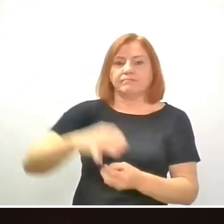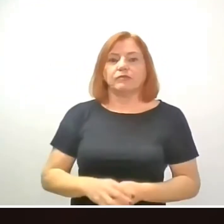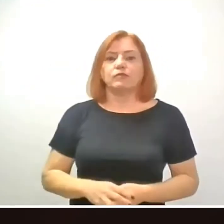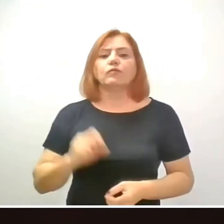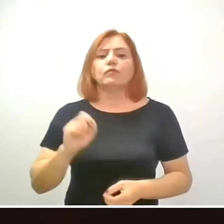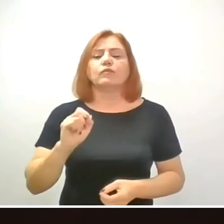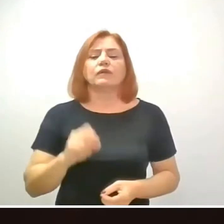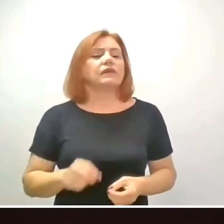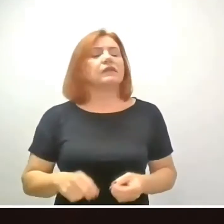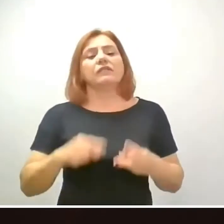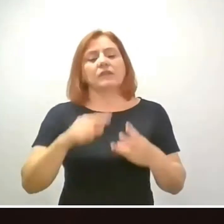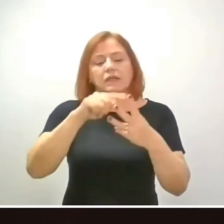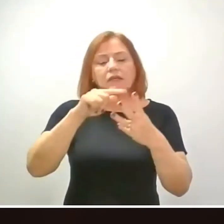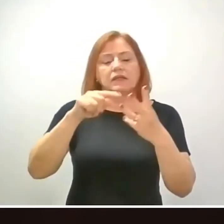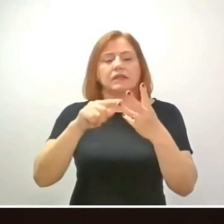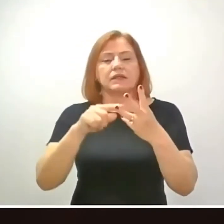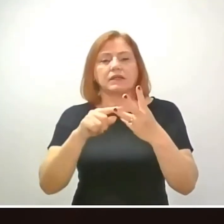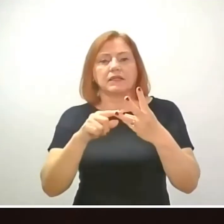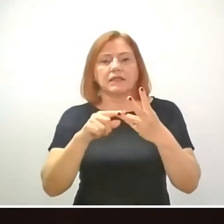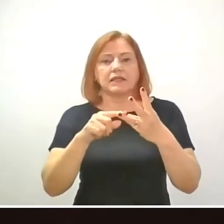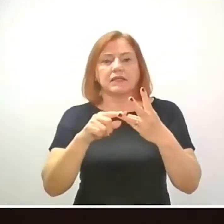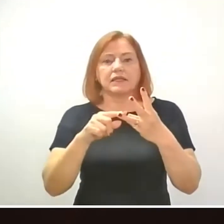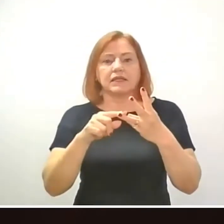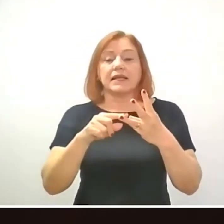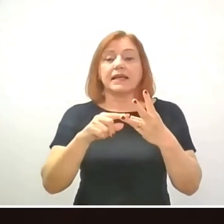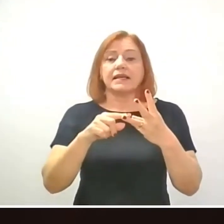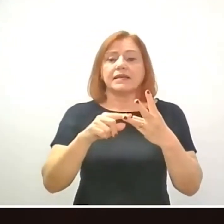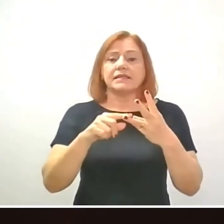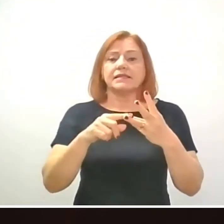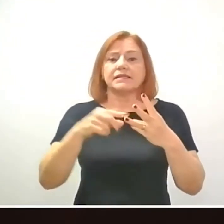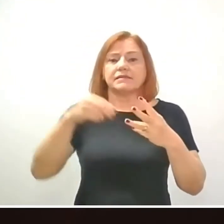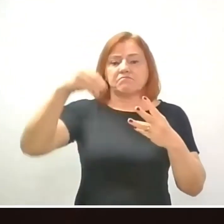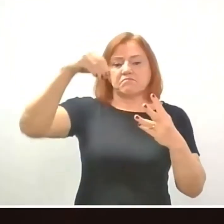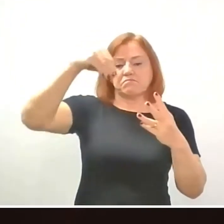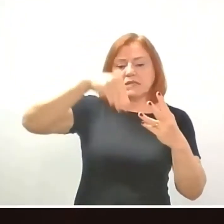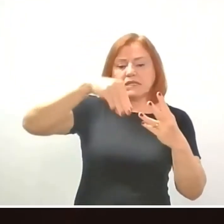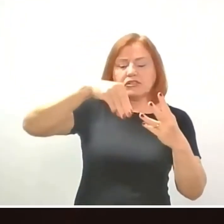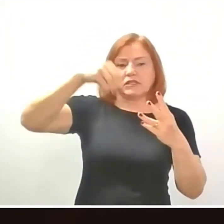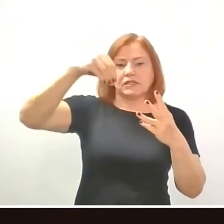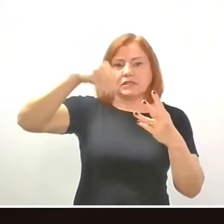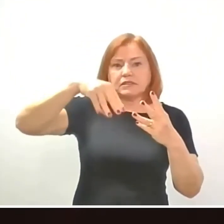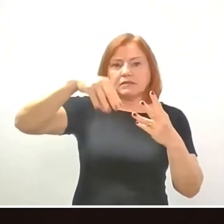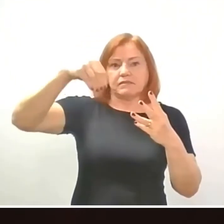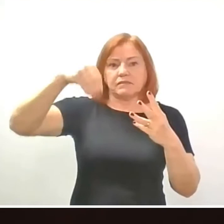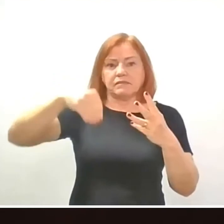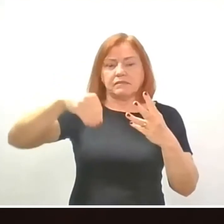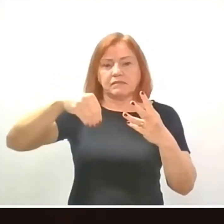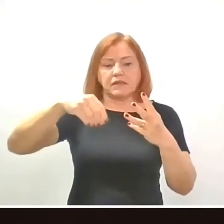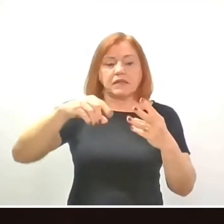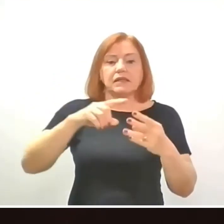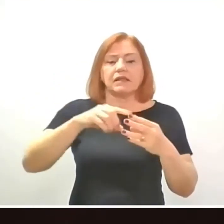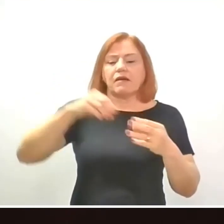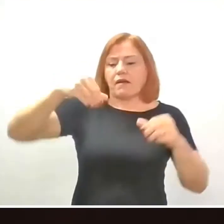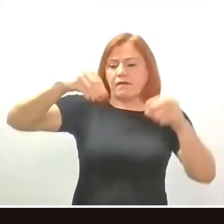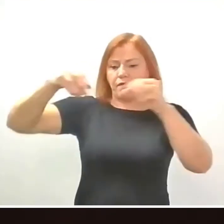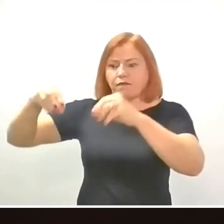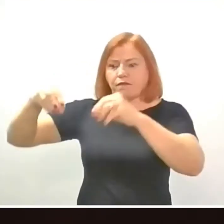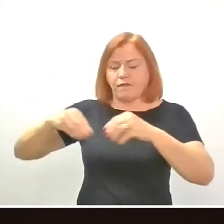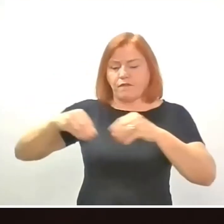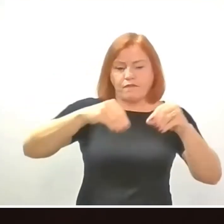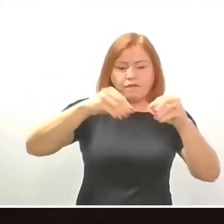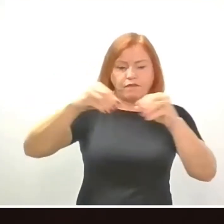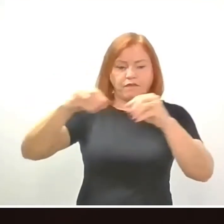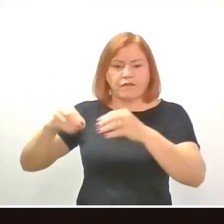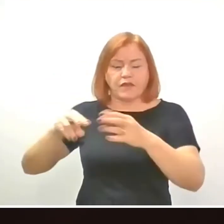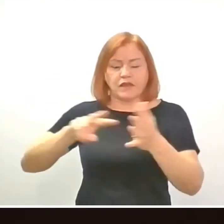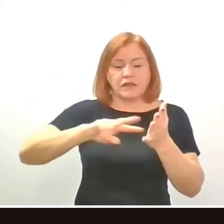A farinha representa Cristo como alimento para o homem, que a igreja deve oferecer